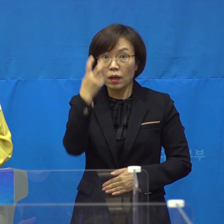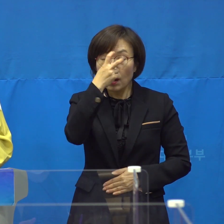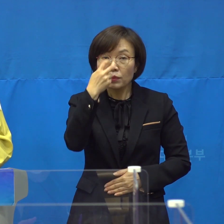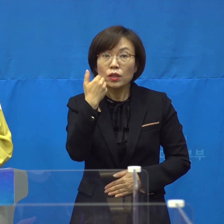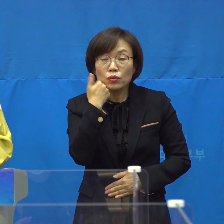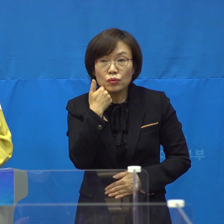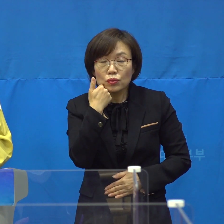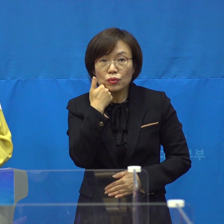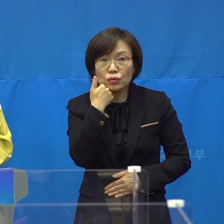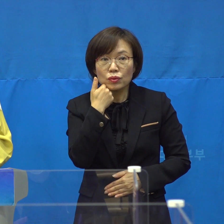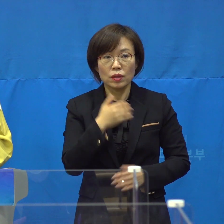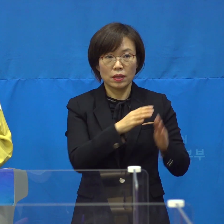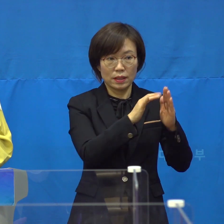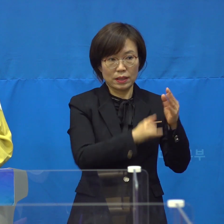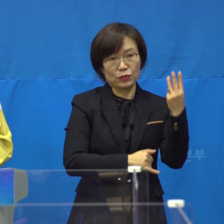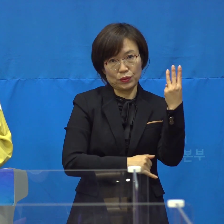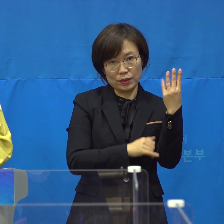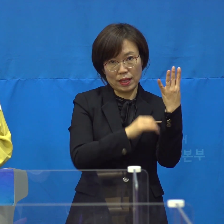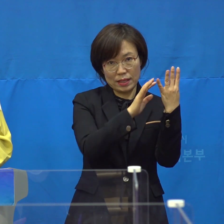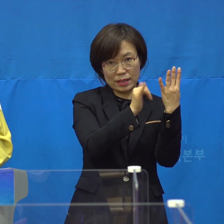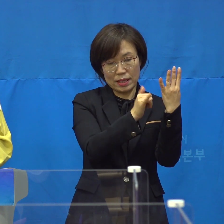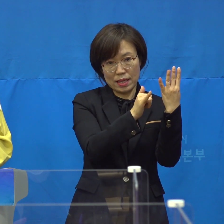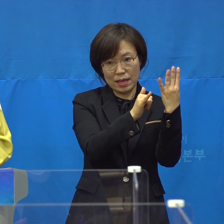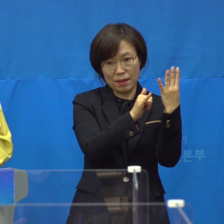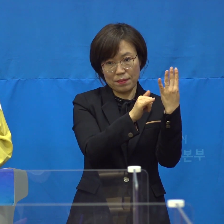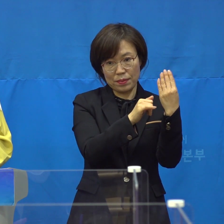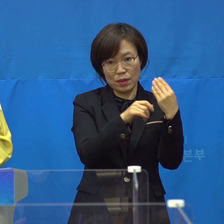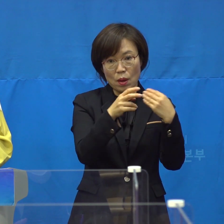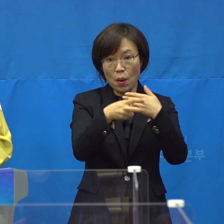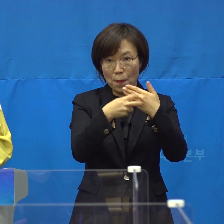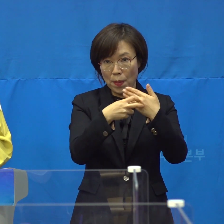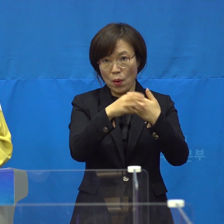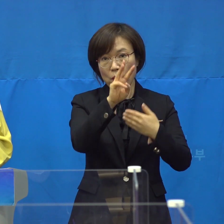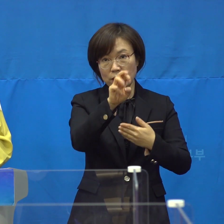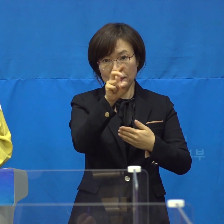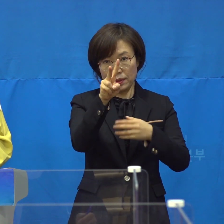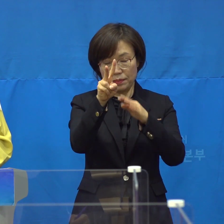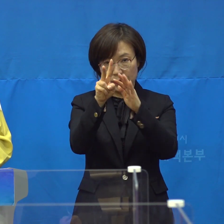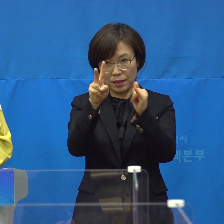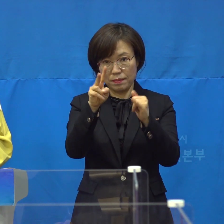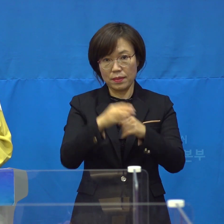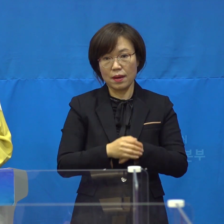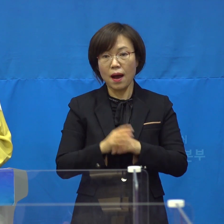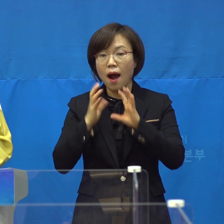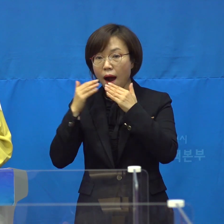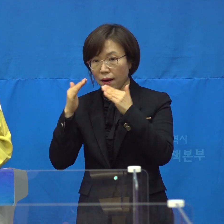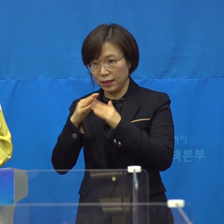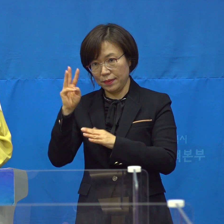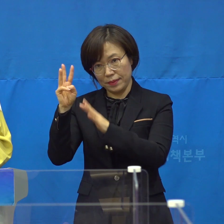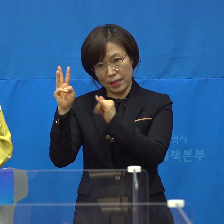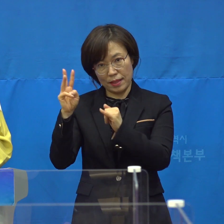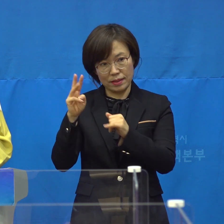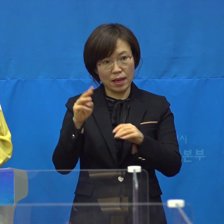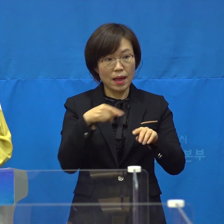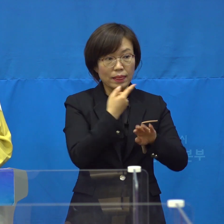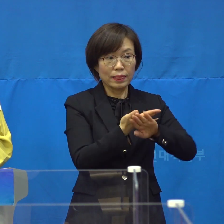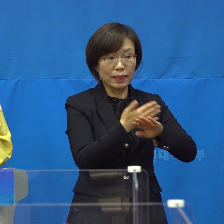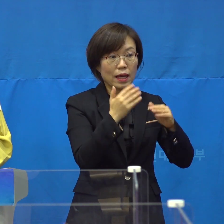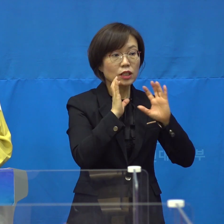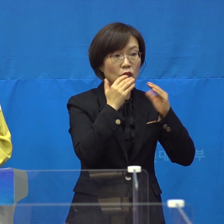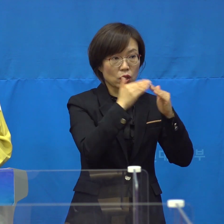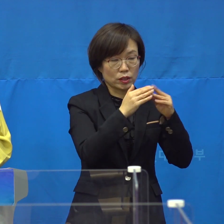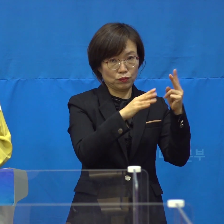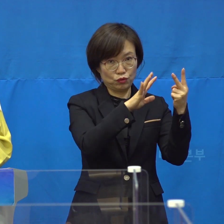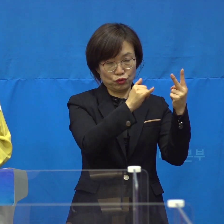대상은 가족 4명과 A 의료기관 32명, A 어린이집 3명, B 어린이집